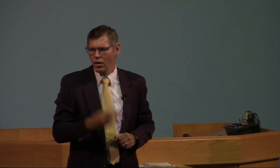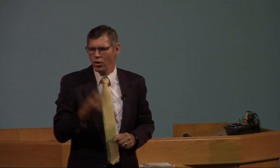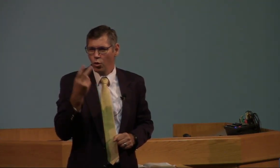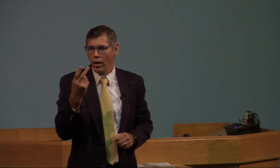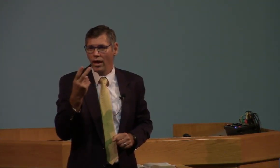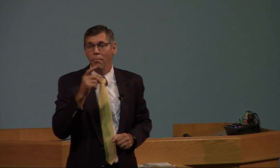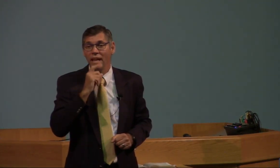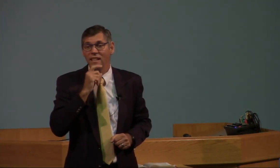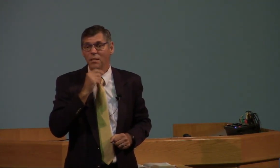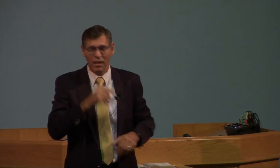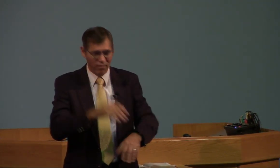Twee mense met vel.